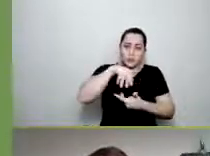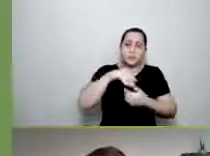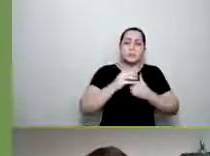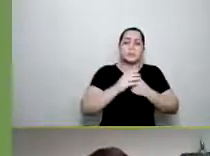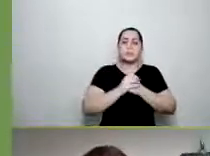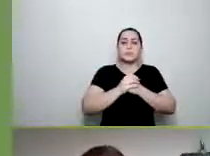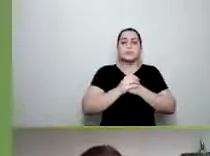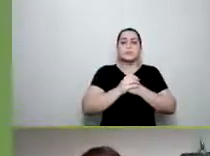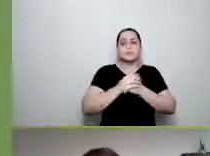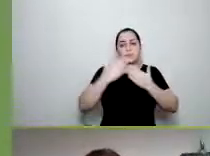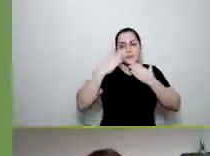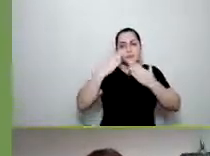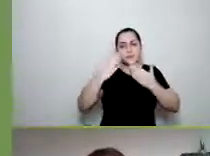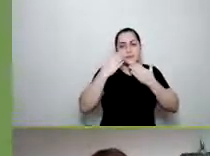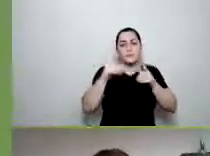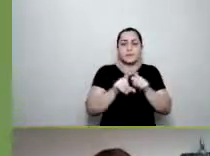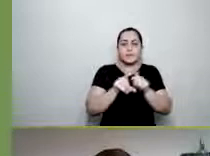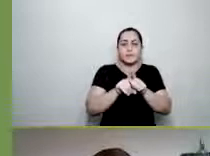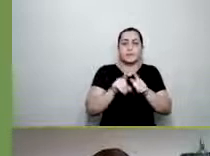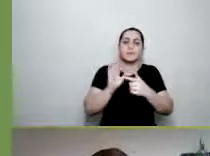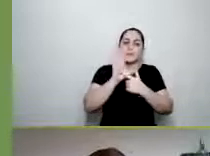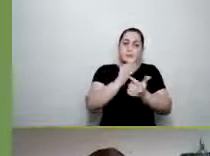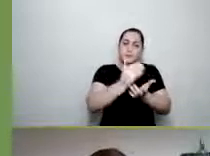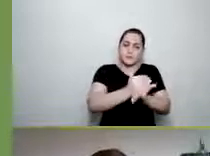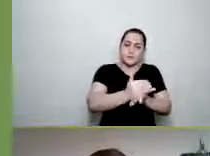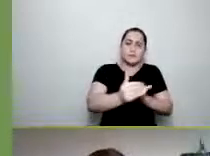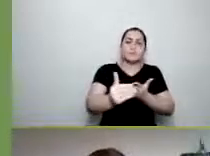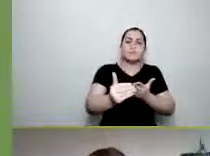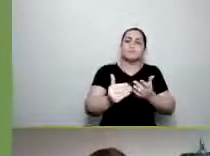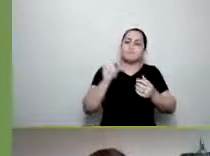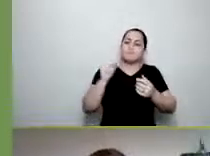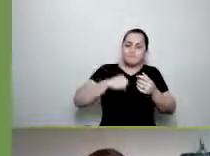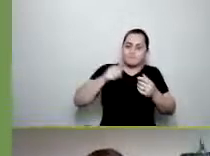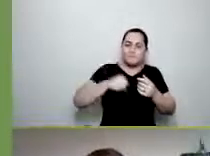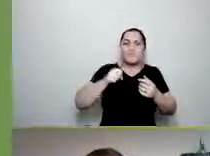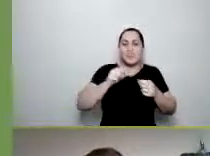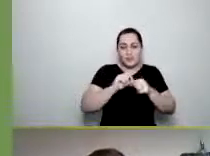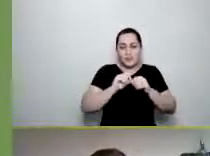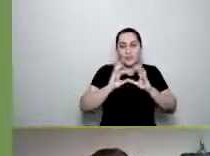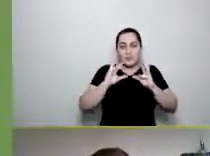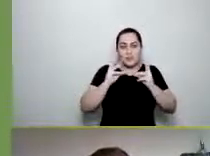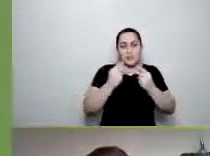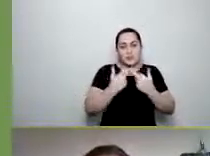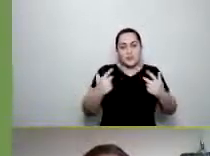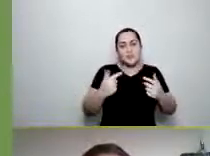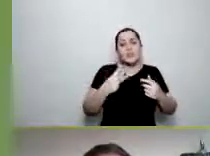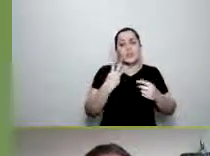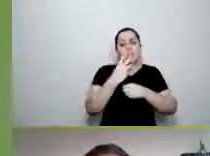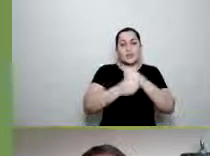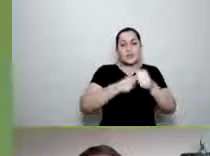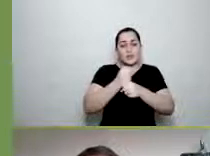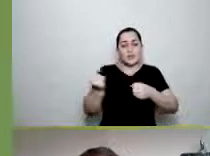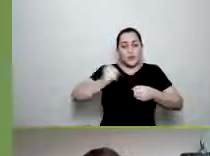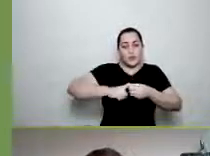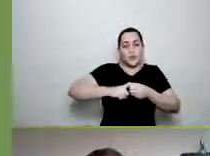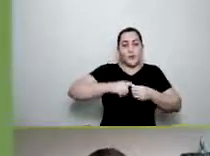Eu agradeço também pela introdução, perfeito, sim, fiz essas coisas todas e agora tem 3 anos que estou de volta no Brasil